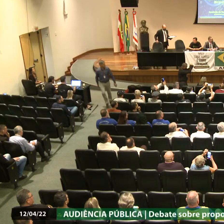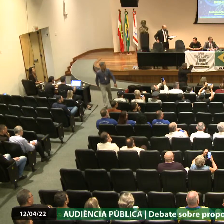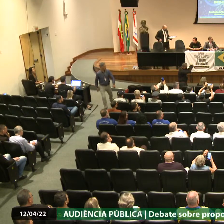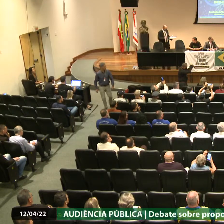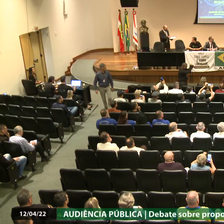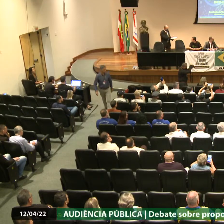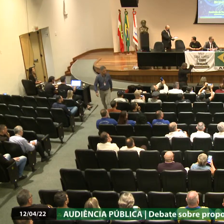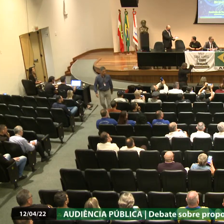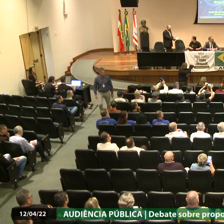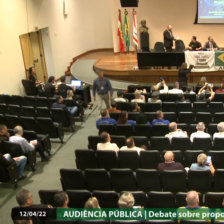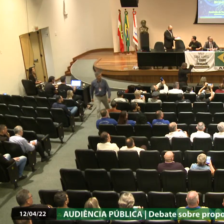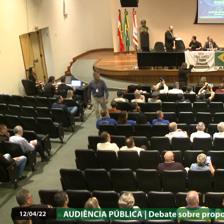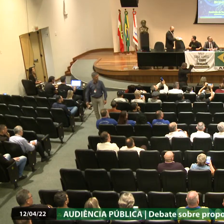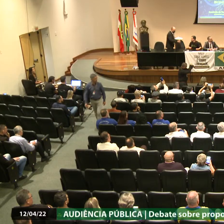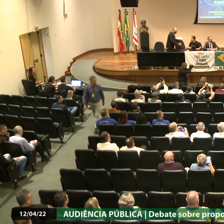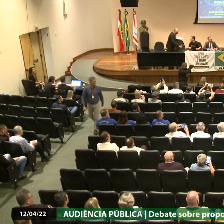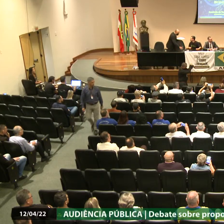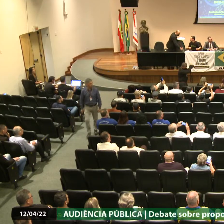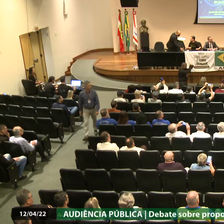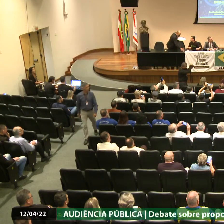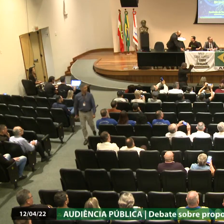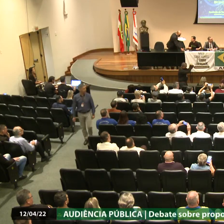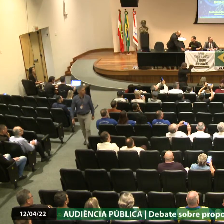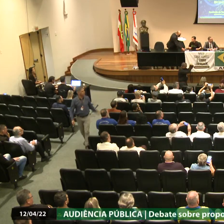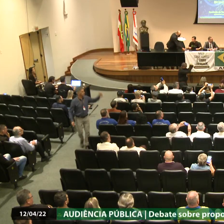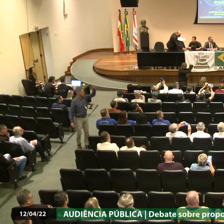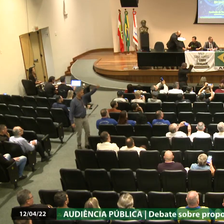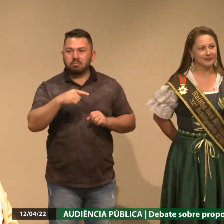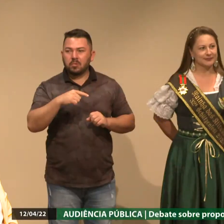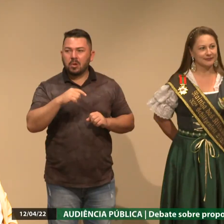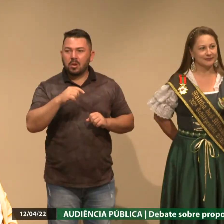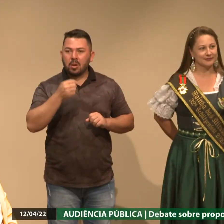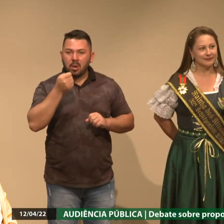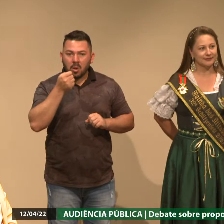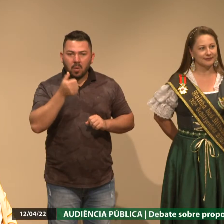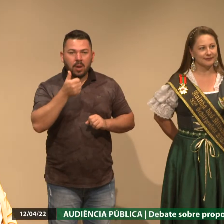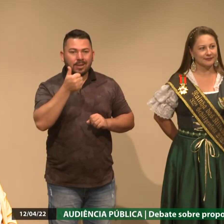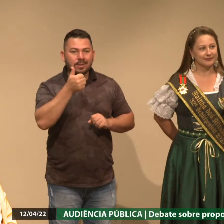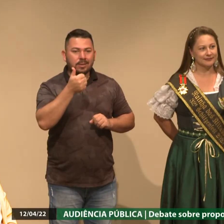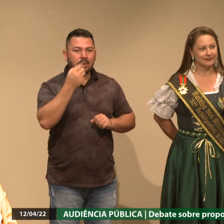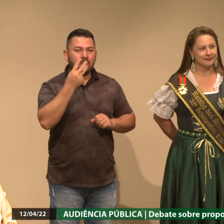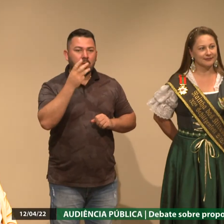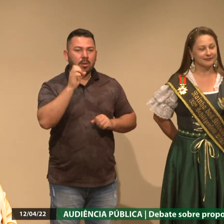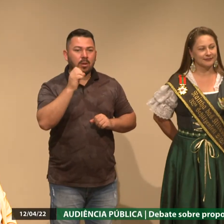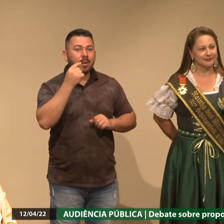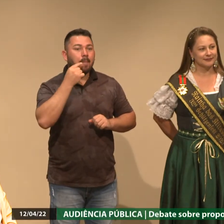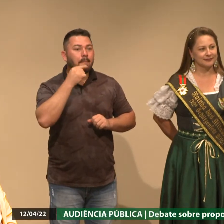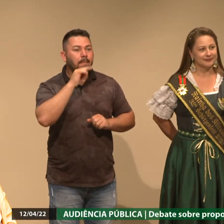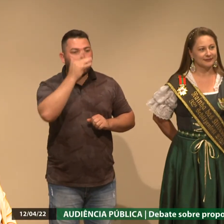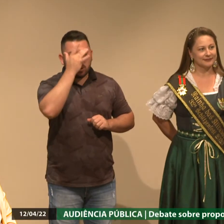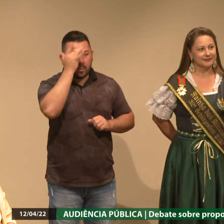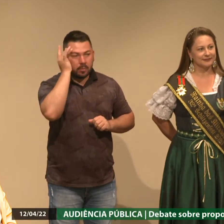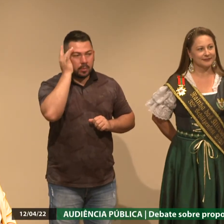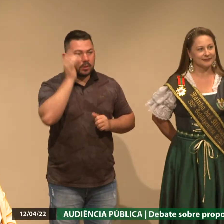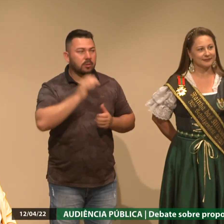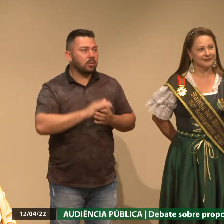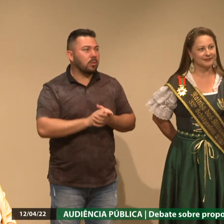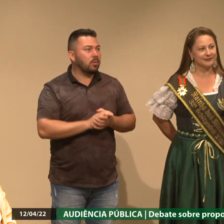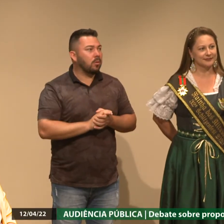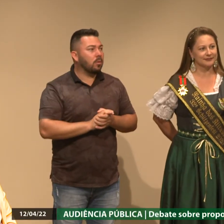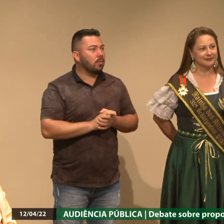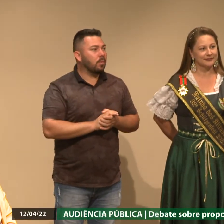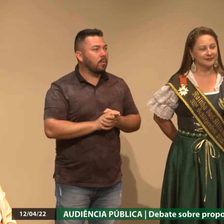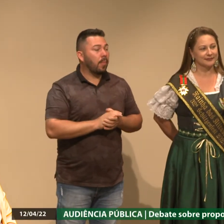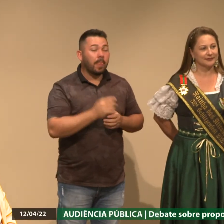é uma festa aqui na sua última edição é atingiu quase 130 mil pessoas e por incrível que